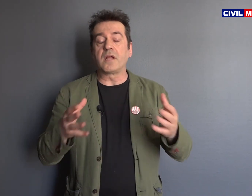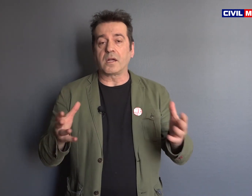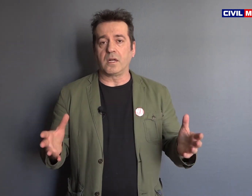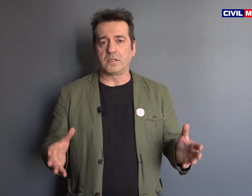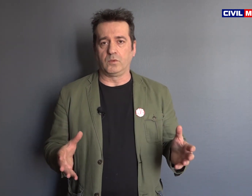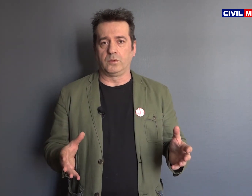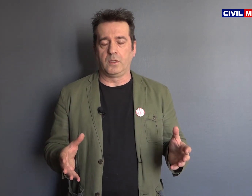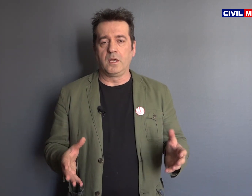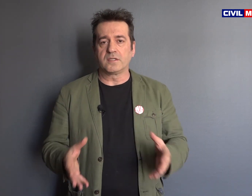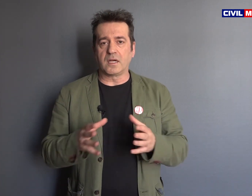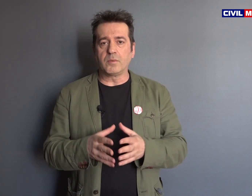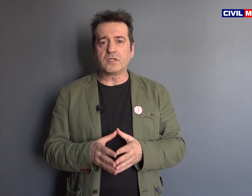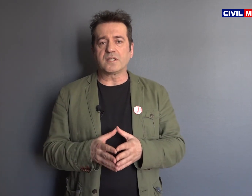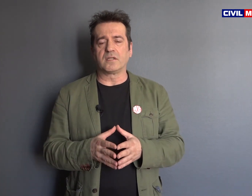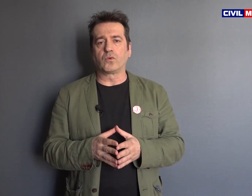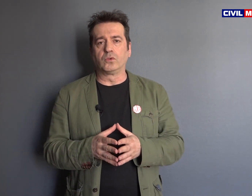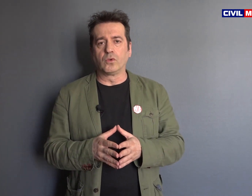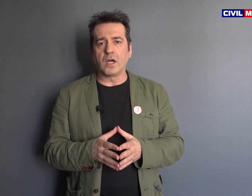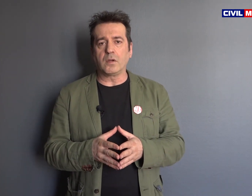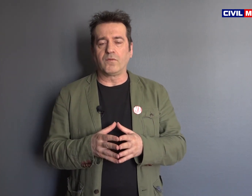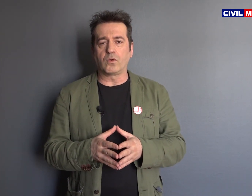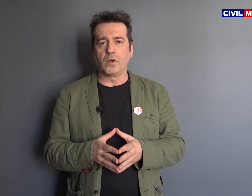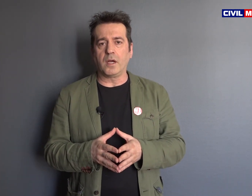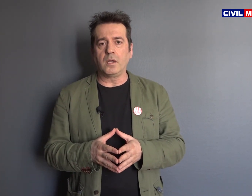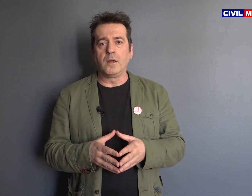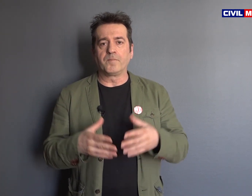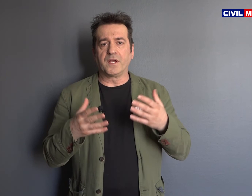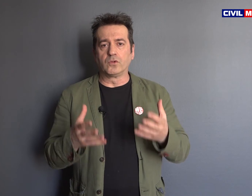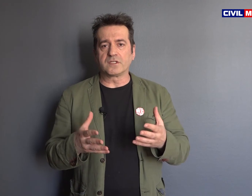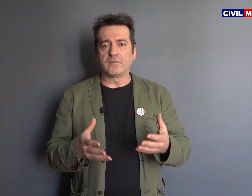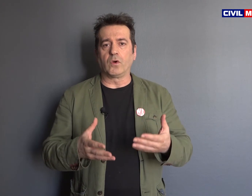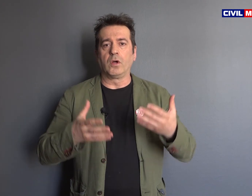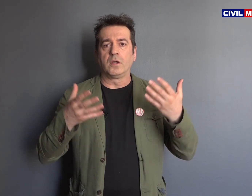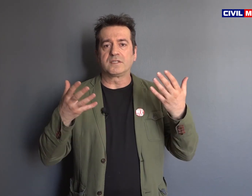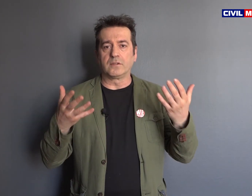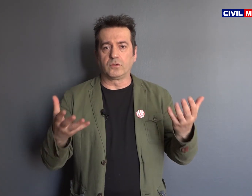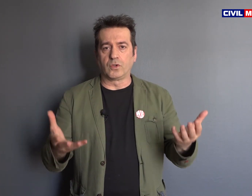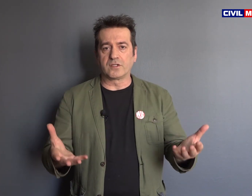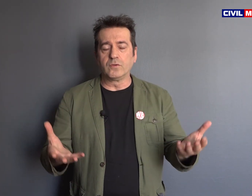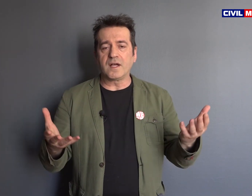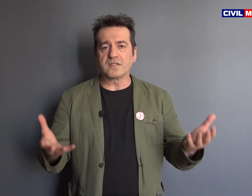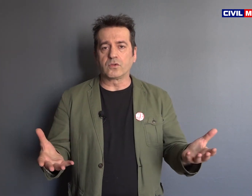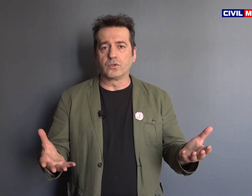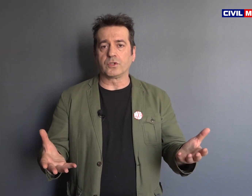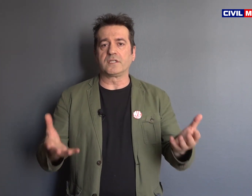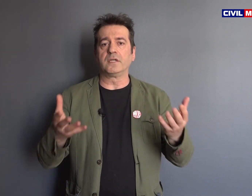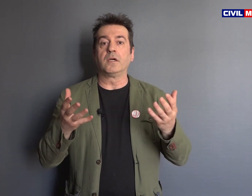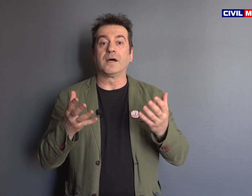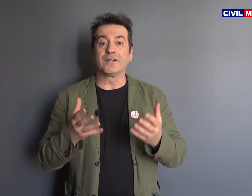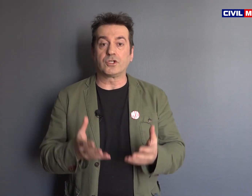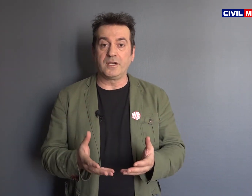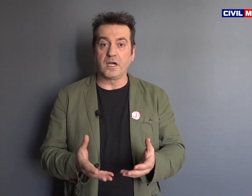и така натаму. Се работи за една култура во која едноставно се донесуваат